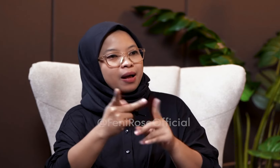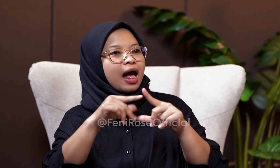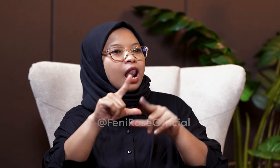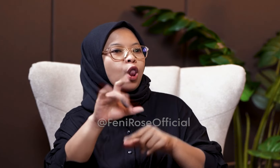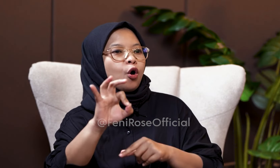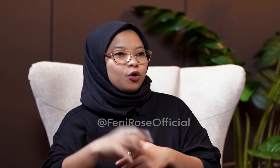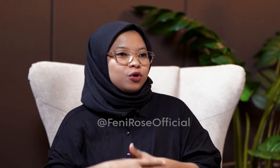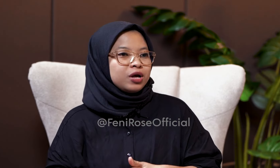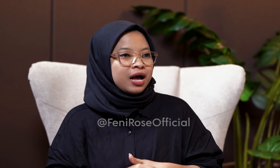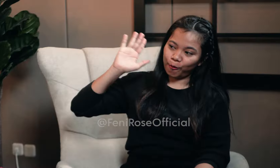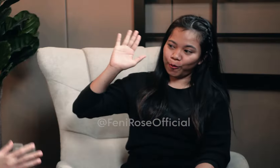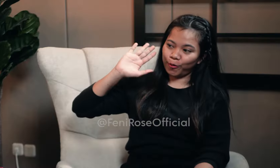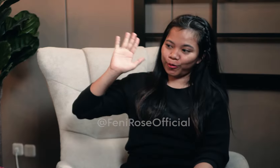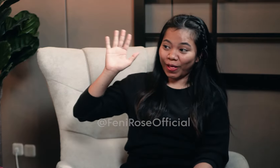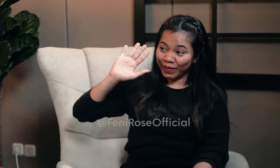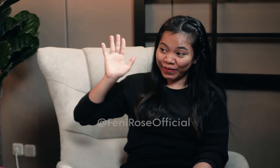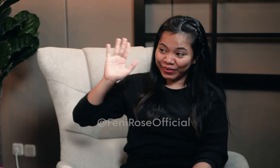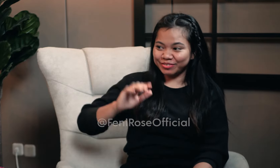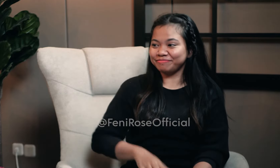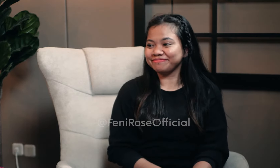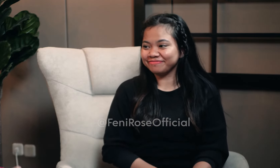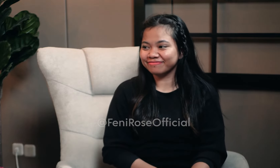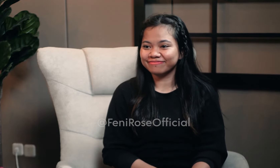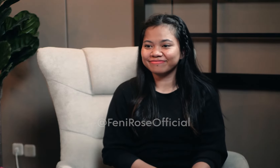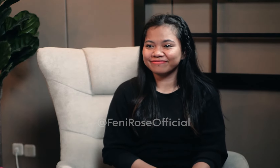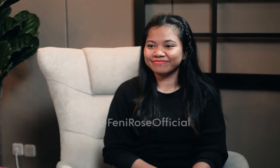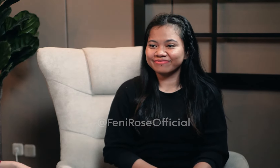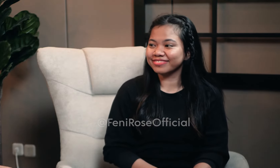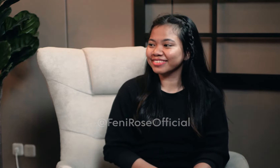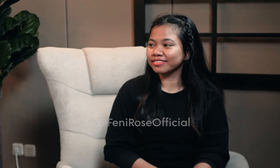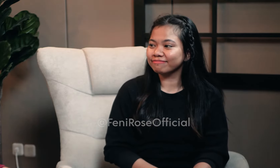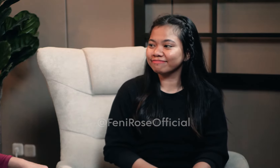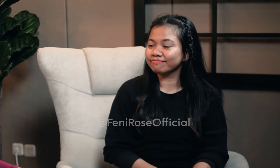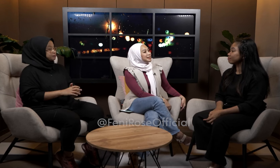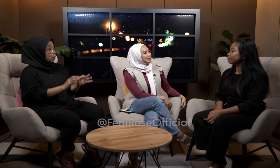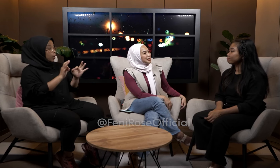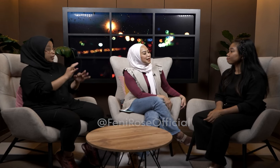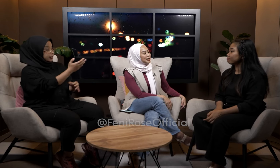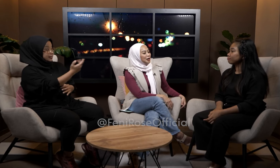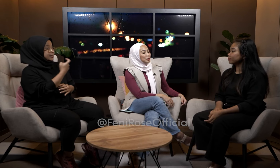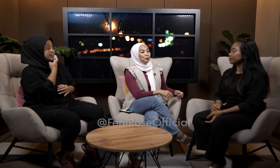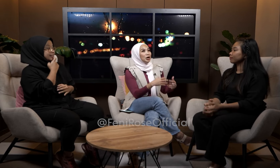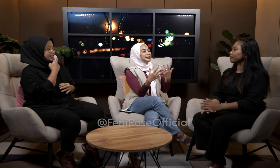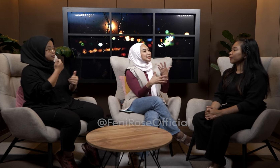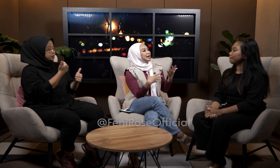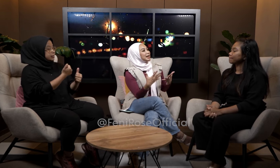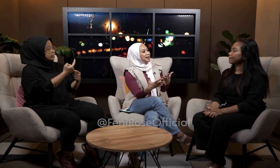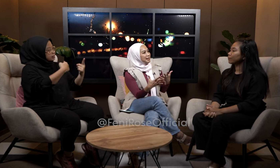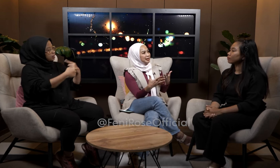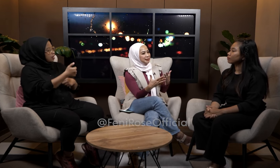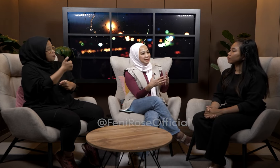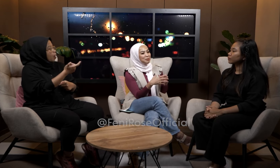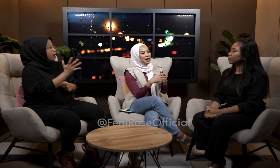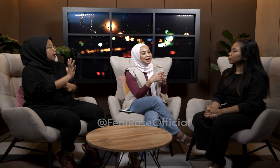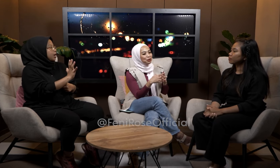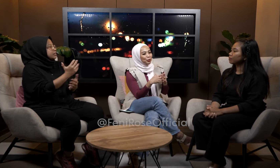halo halo seperti ini Mbak Oh gitu baik Siti boleh cerita lagi enggak sih gimana tuh